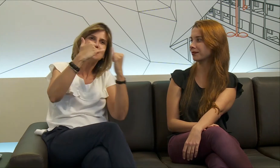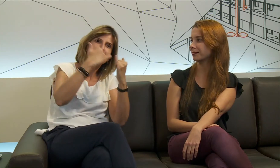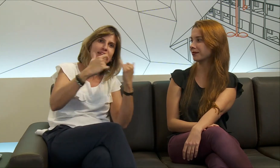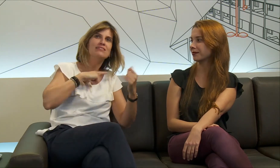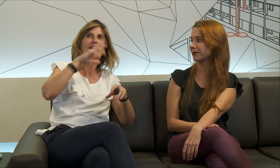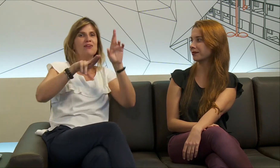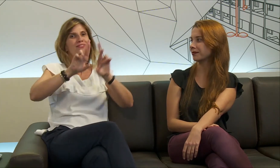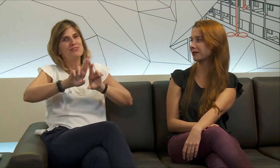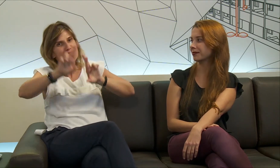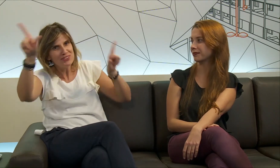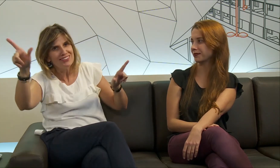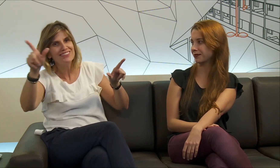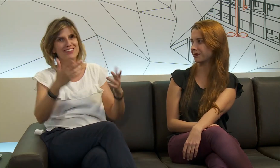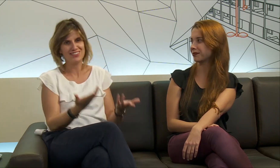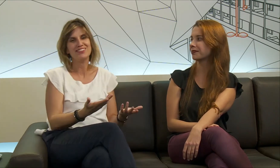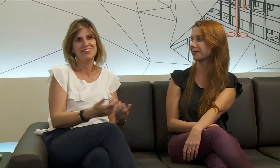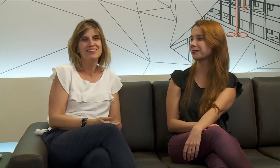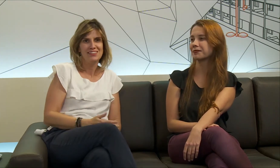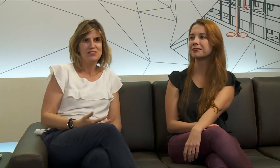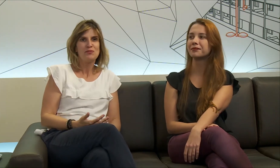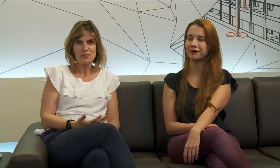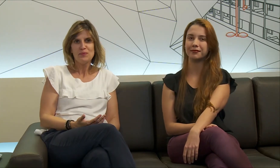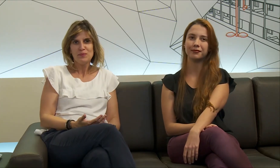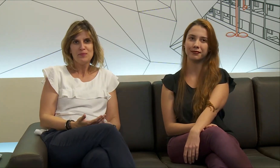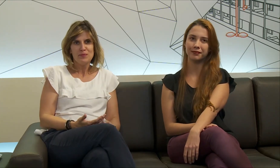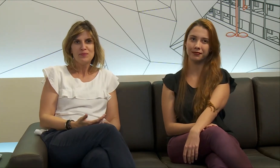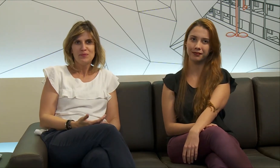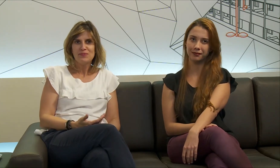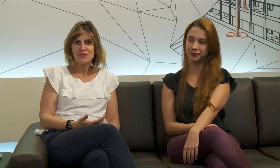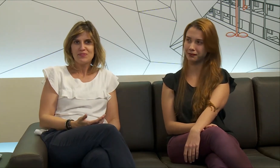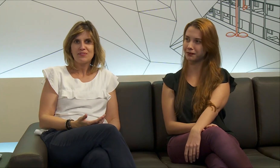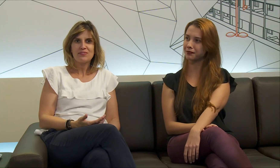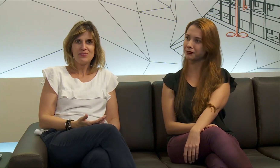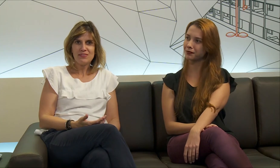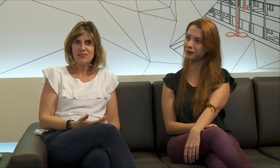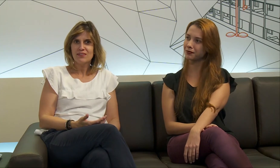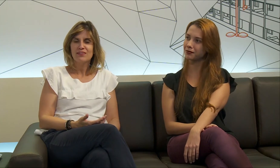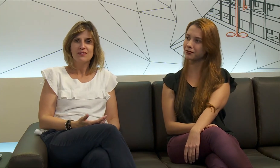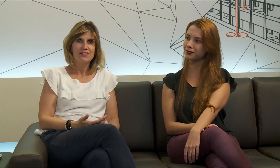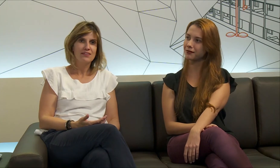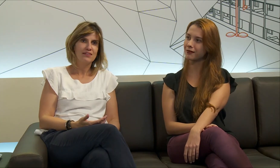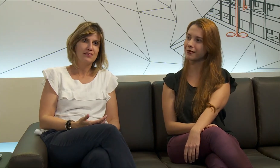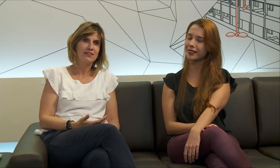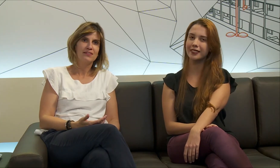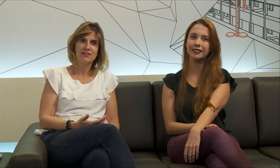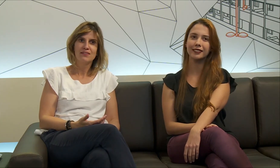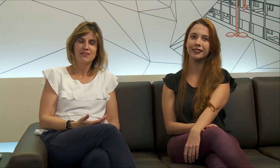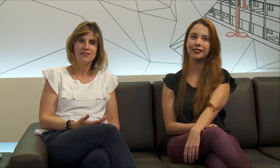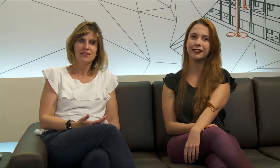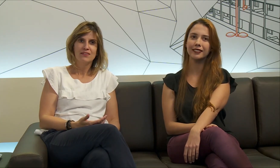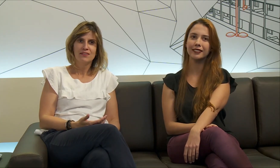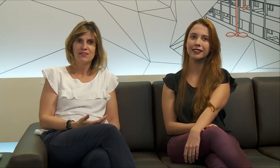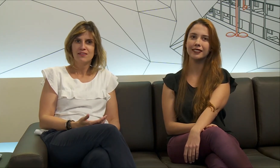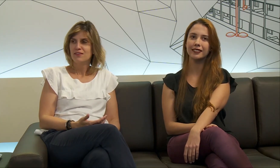Então, temos pesquisadores de outros países que participam dos nossos eventos e nós também participamos de eventos